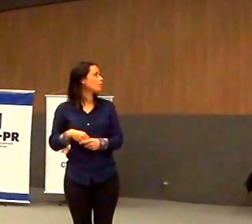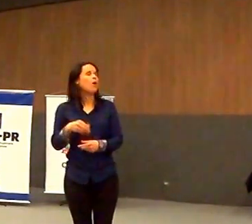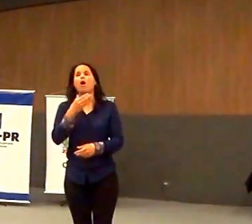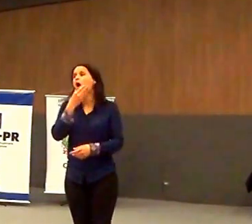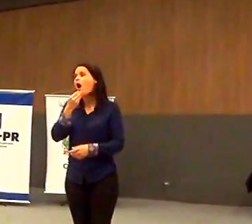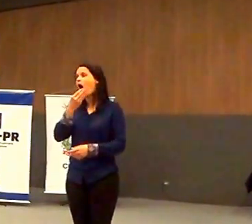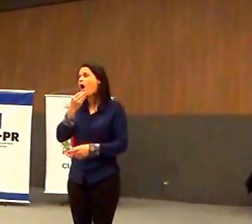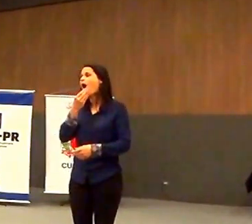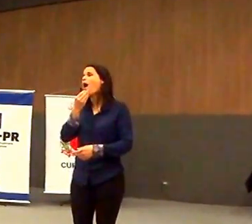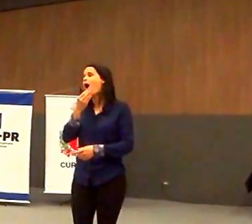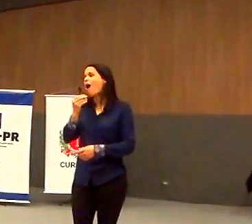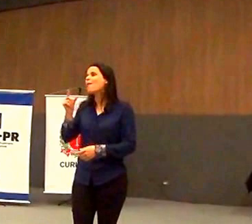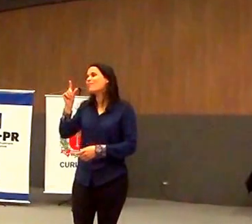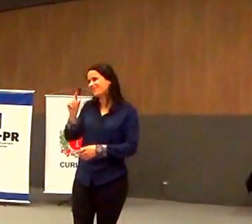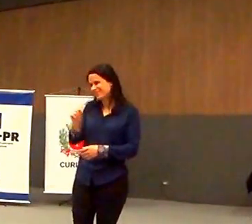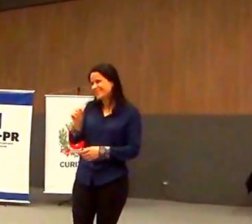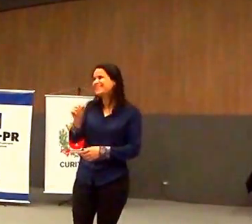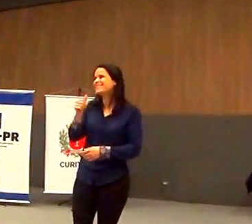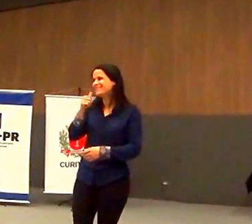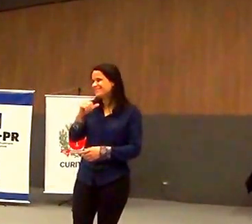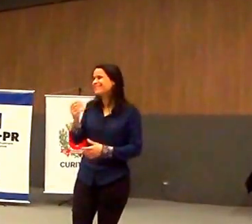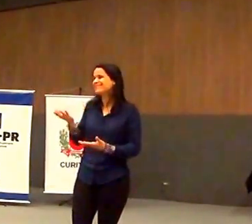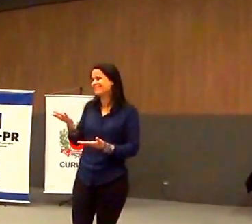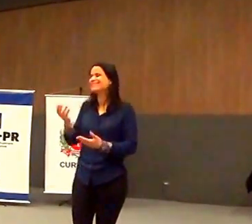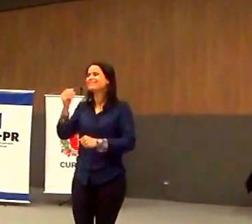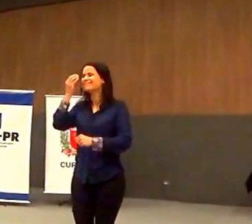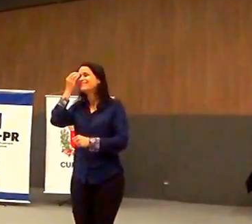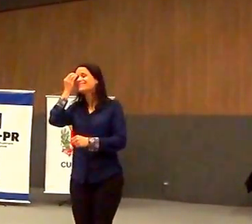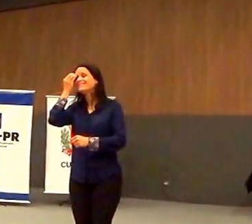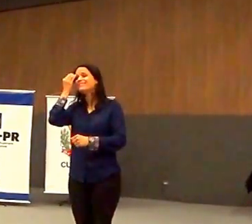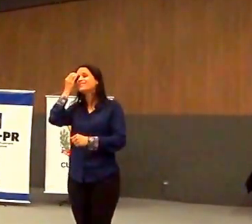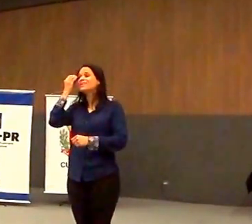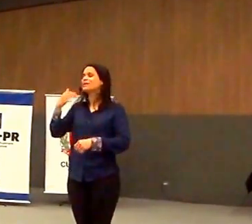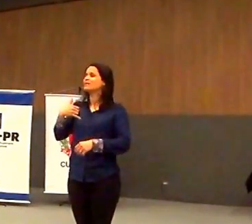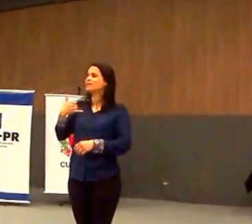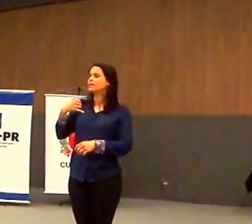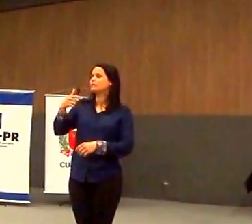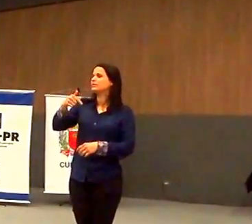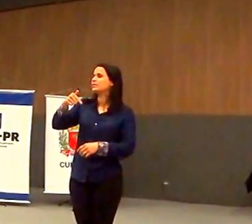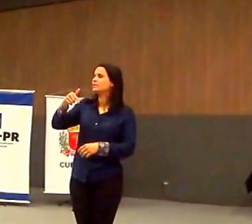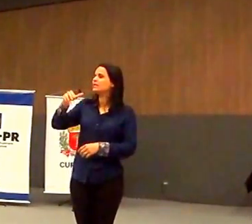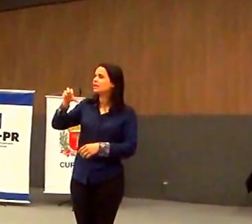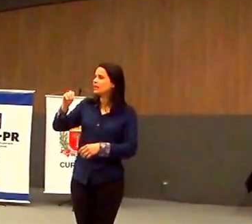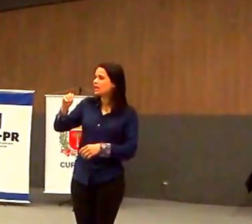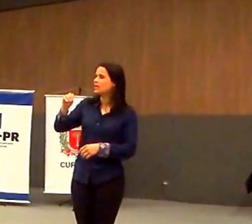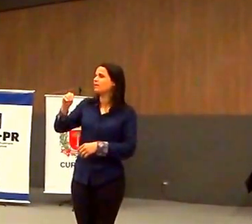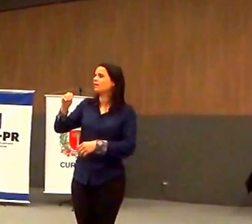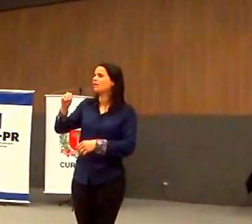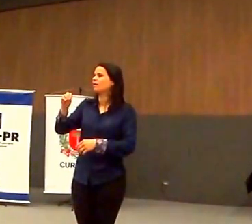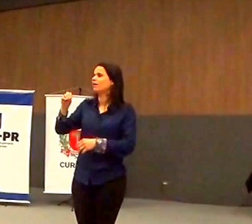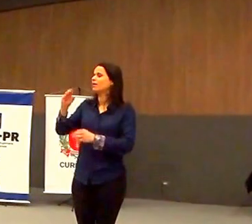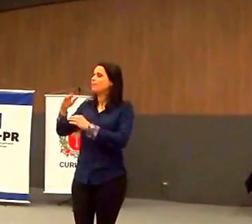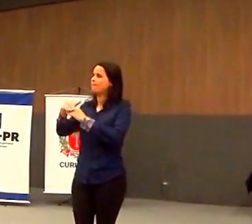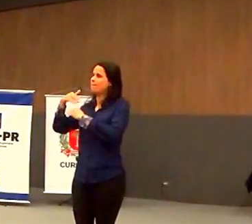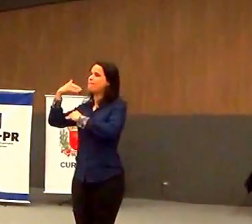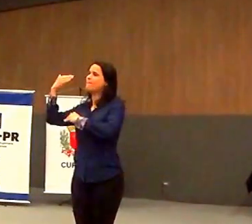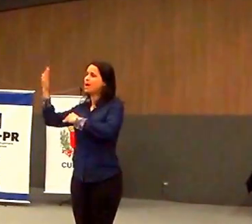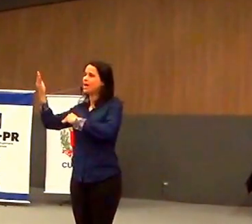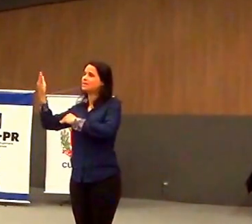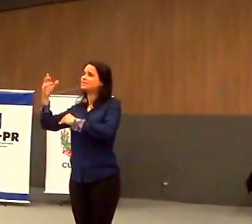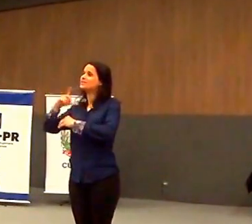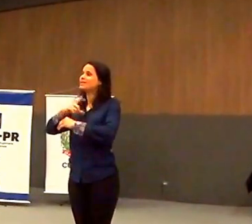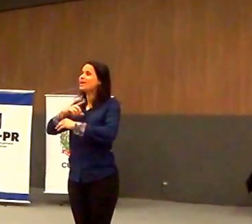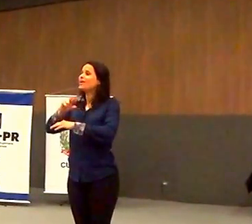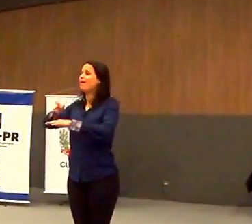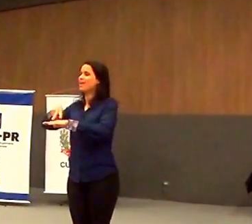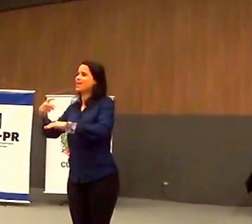Nós vemos aqui, de 70 a 80, né? 89 anos, o número de quedas ele acaba sendo maior, porque é a idade